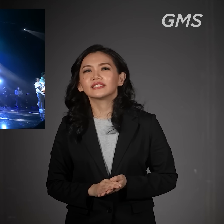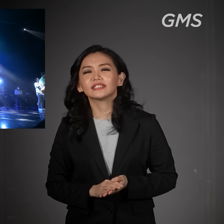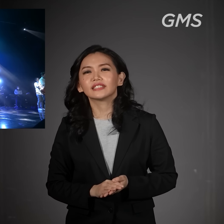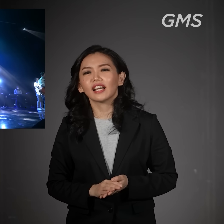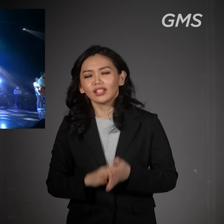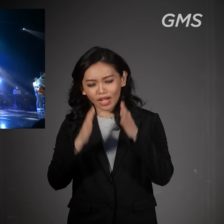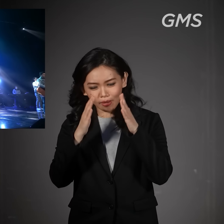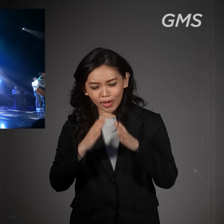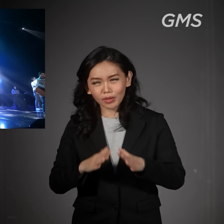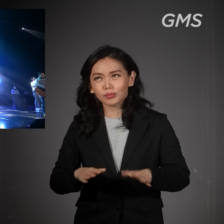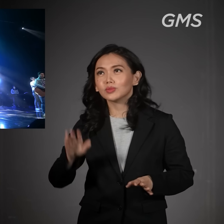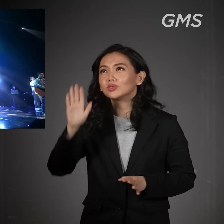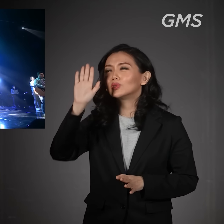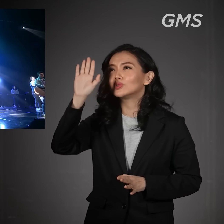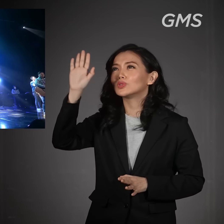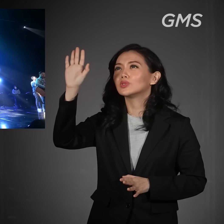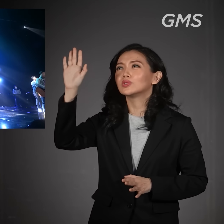Damai-Mu